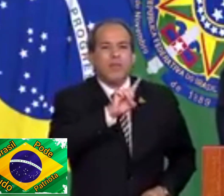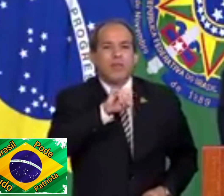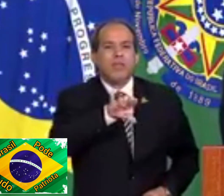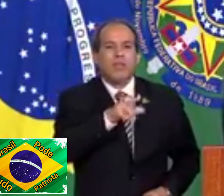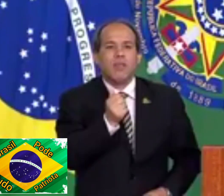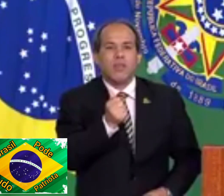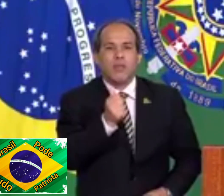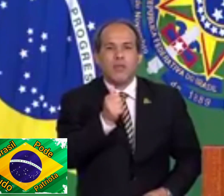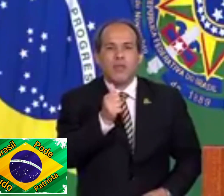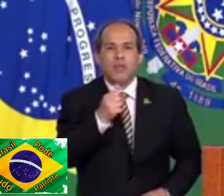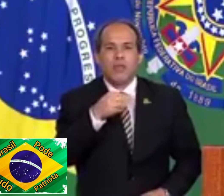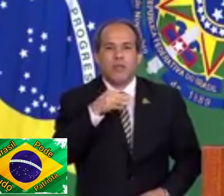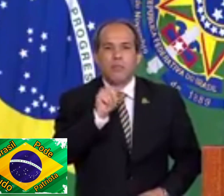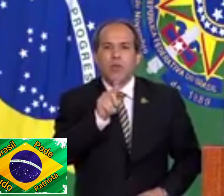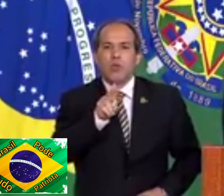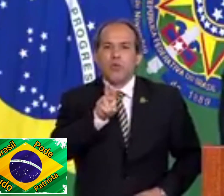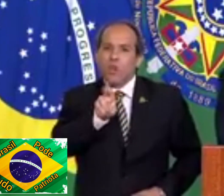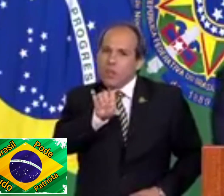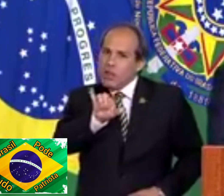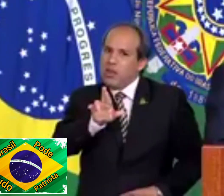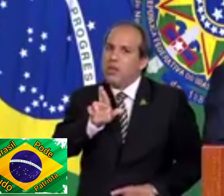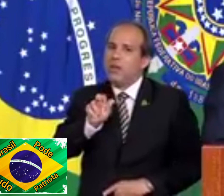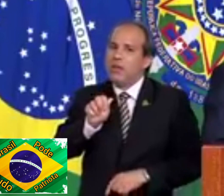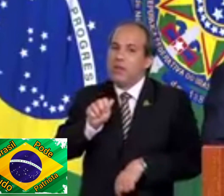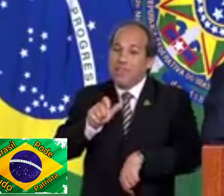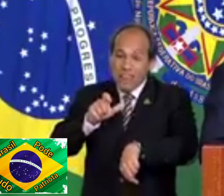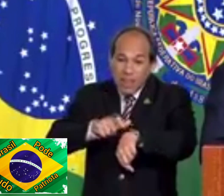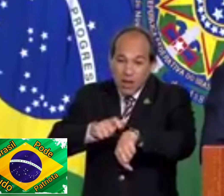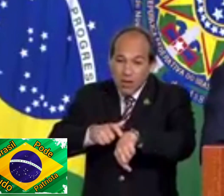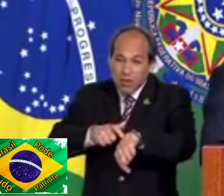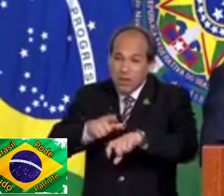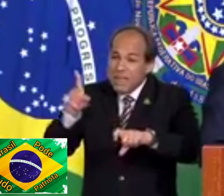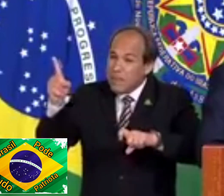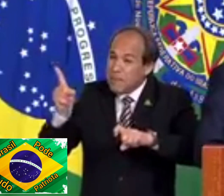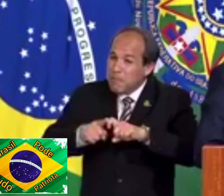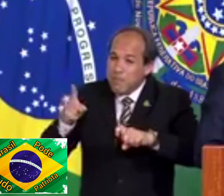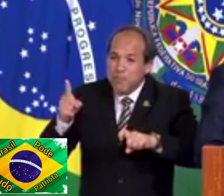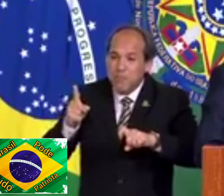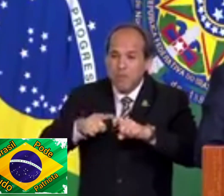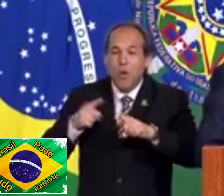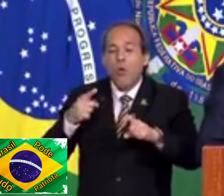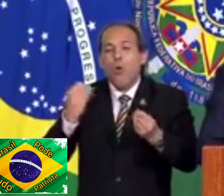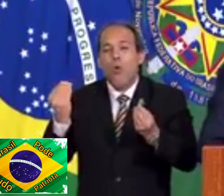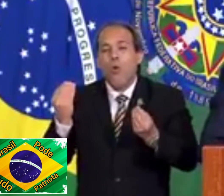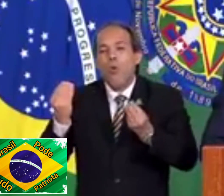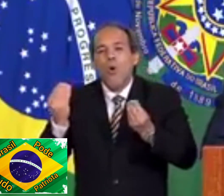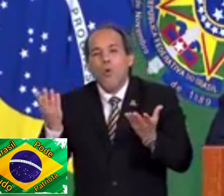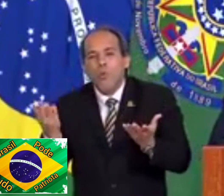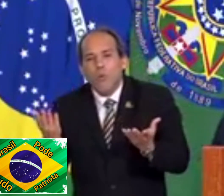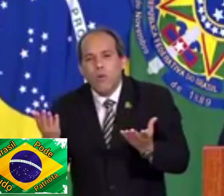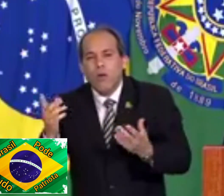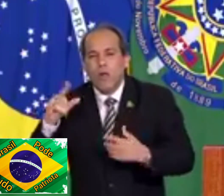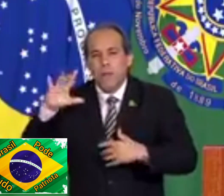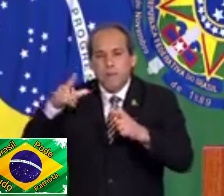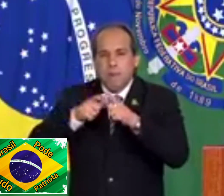Num primeiro momento, com toda certeza, a maioria pensa em Deus.